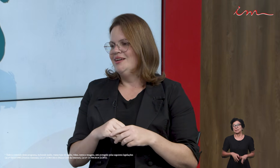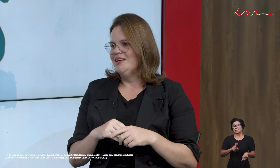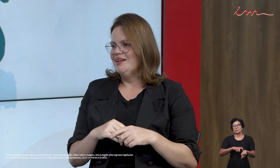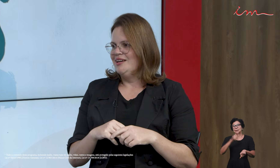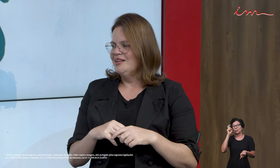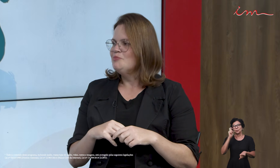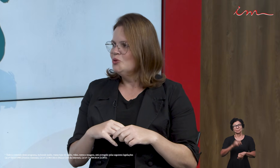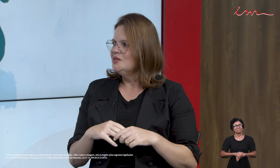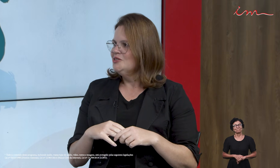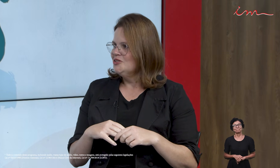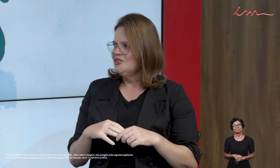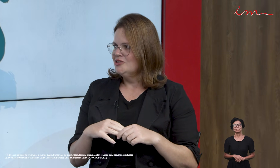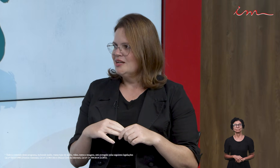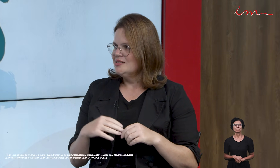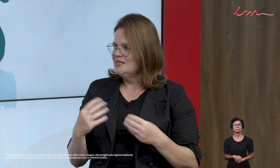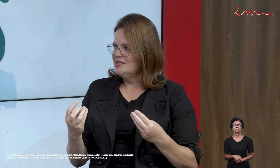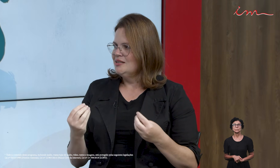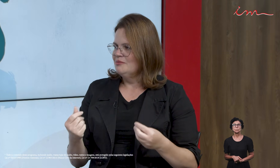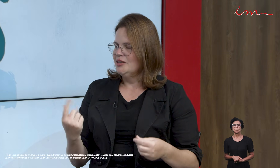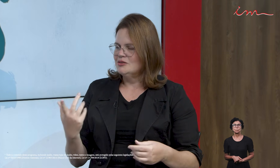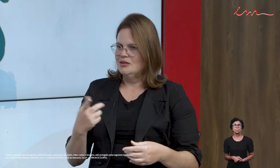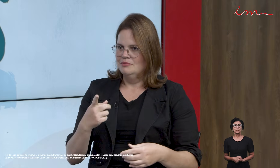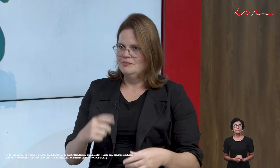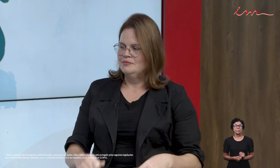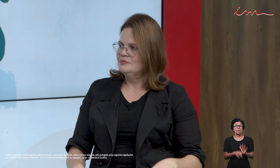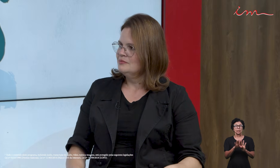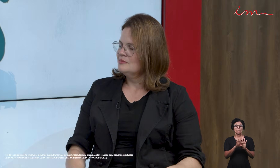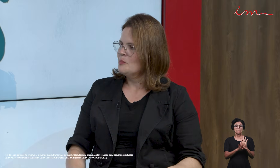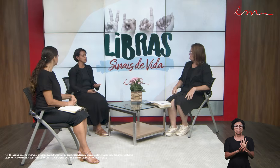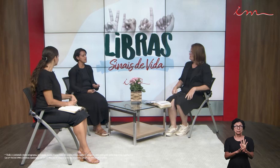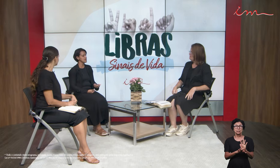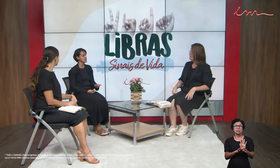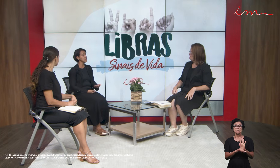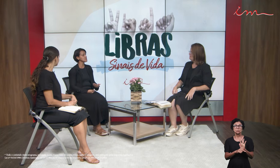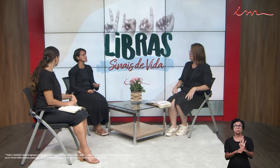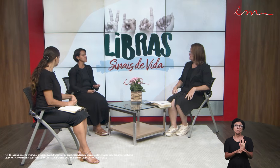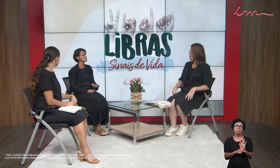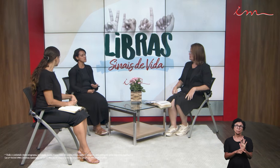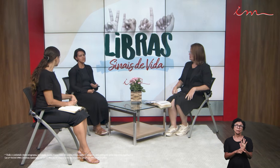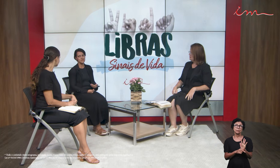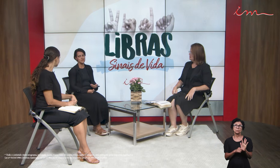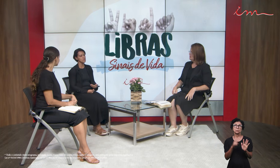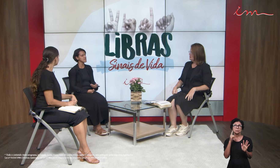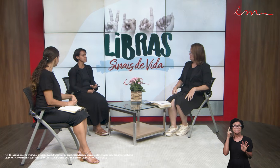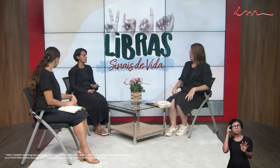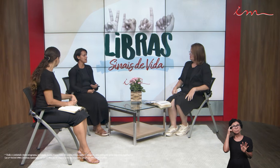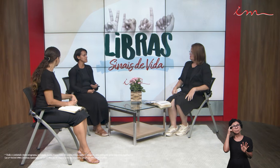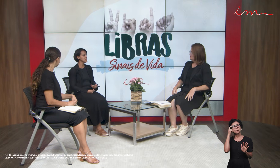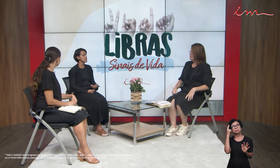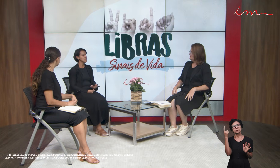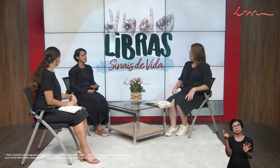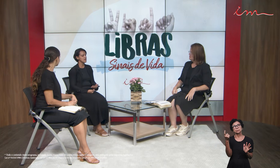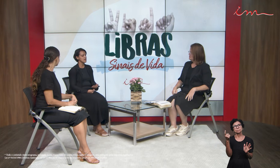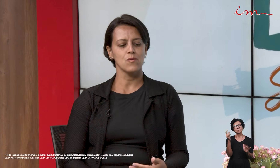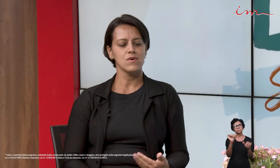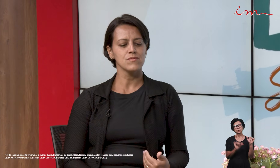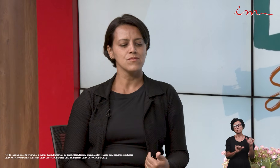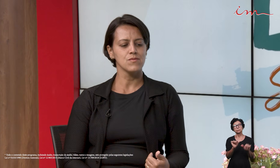EBD é importante a gente trazer esses elementos, né? E esse texto, ele até nos ajuda a pensar